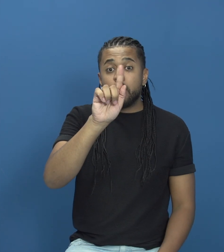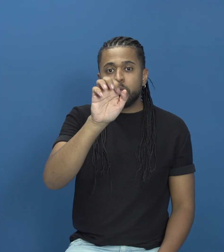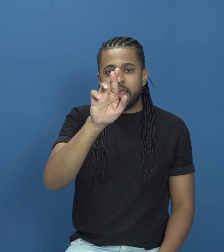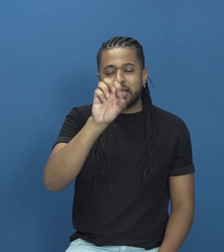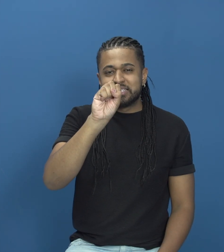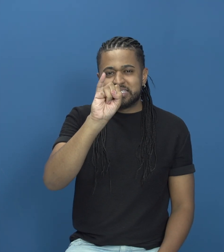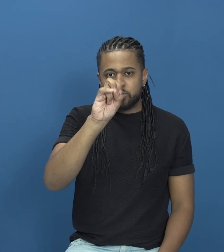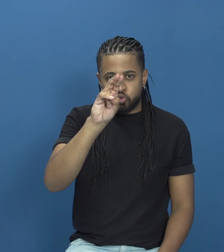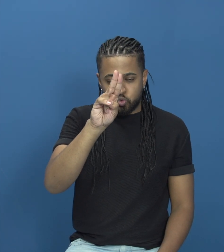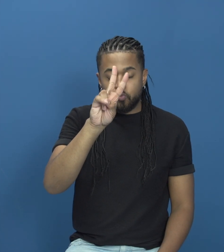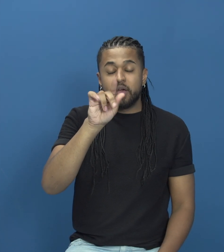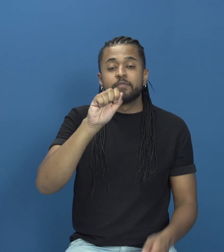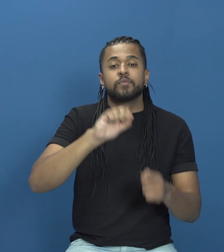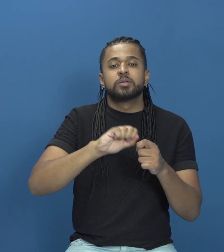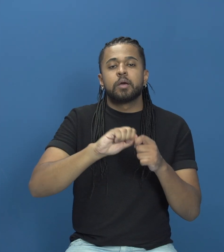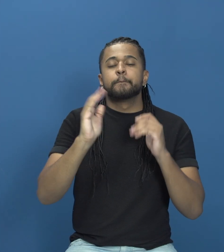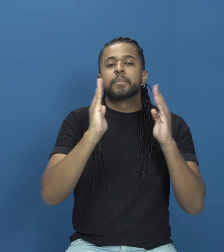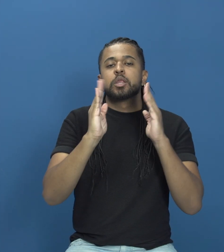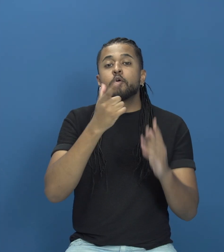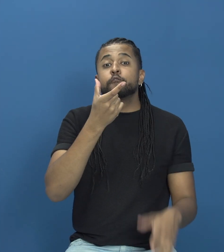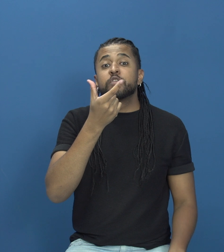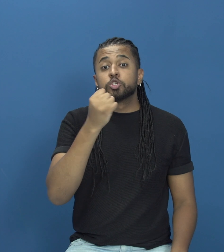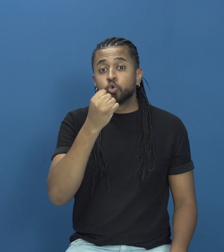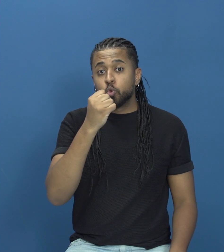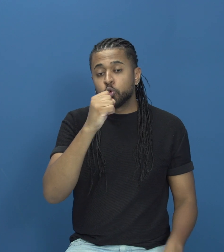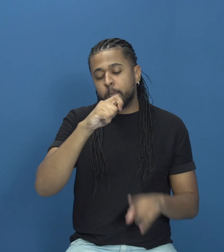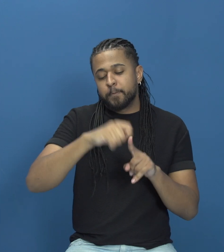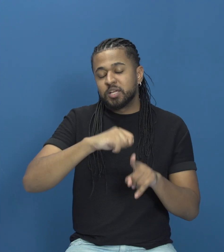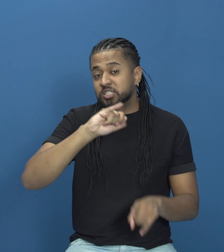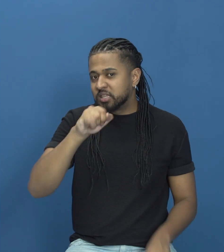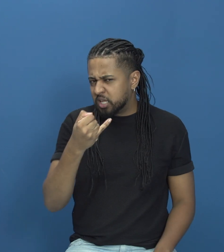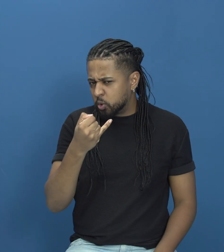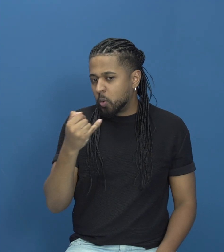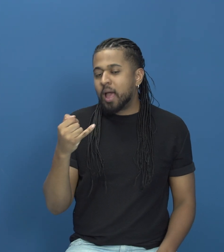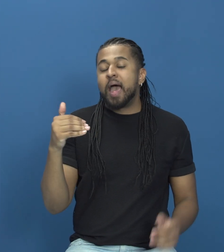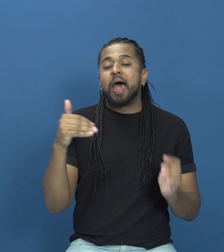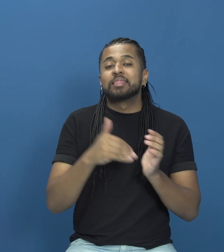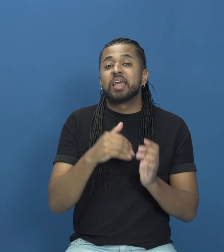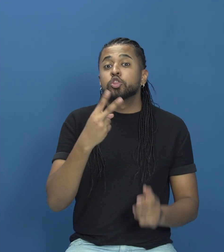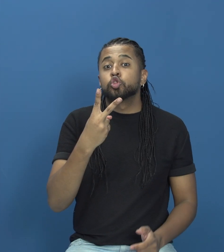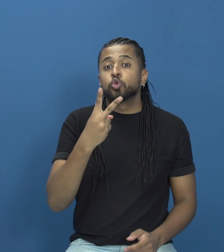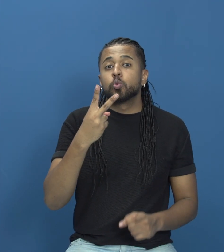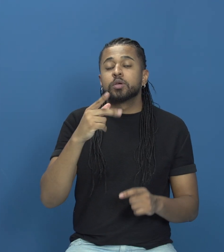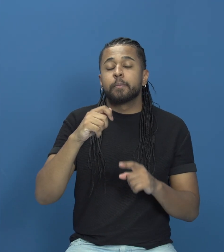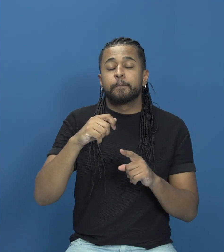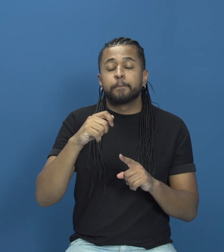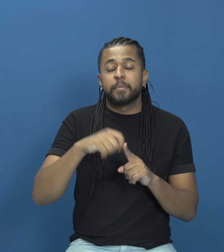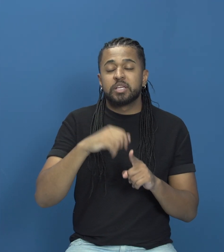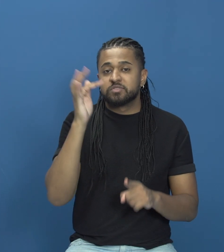SISU será realizado no período de 28 de janeiro a 2 de fevereiro